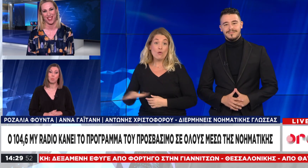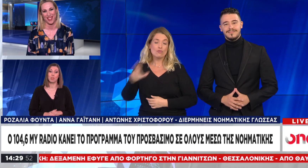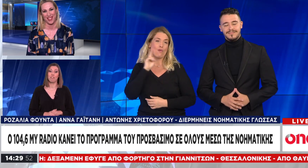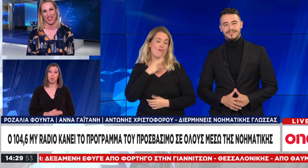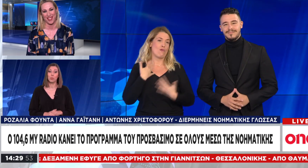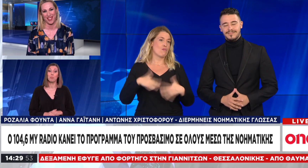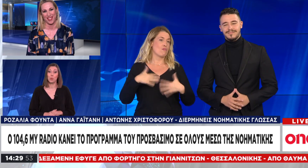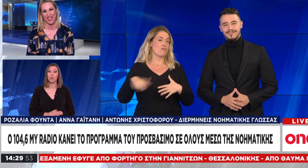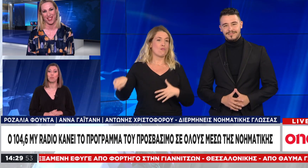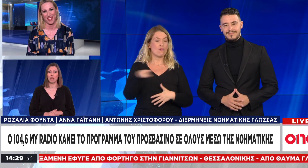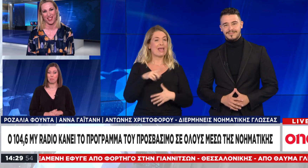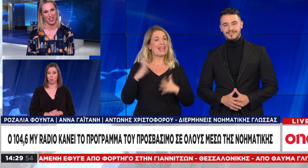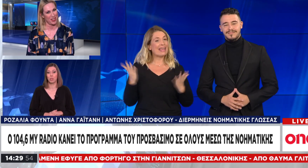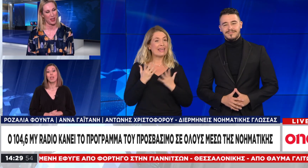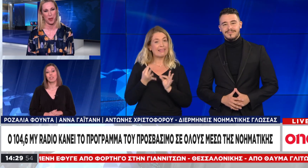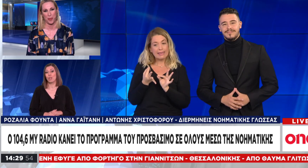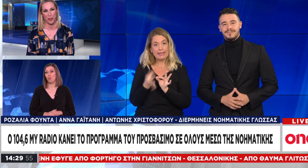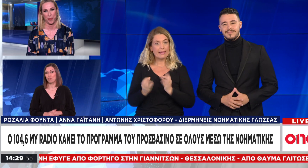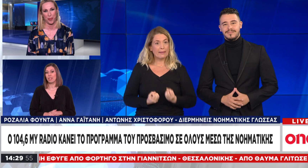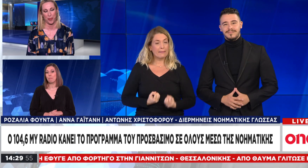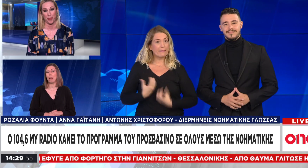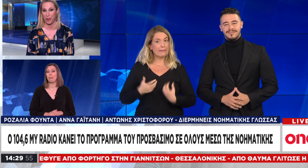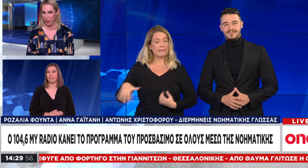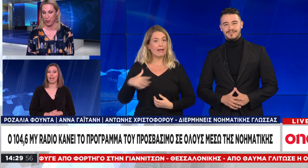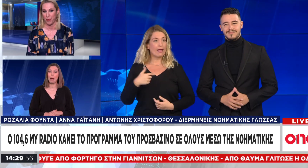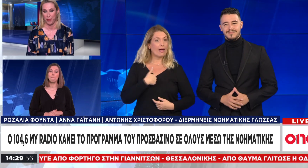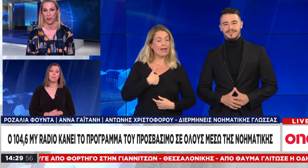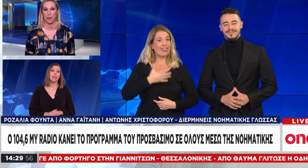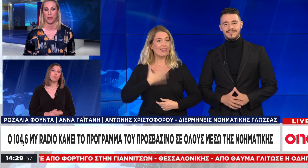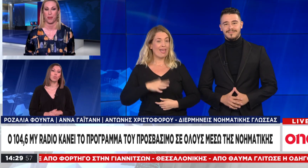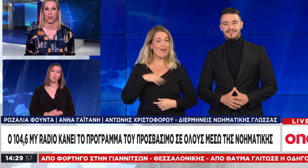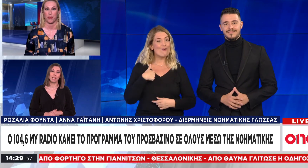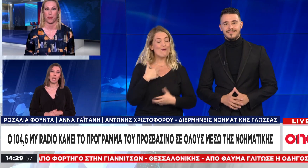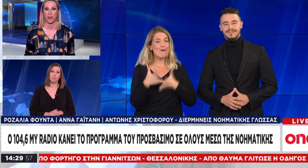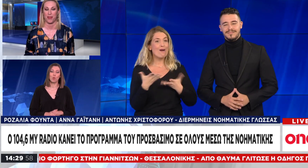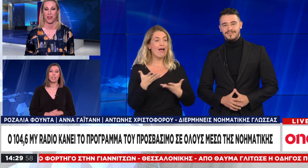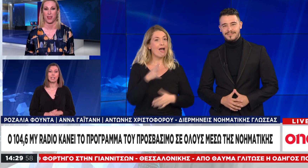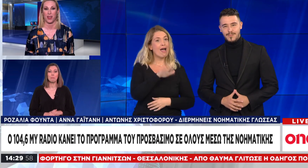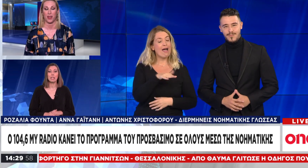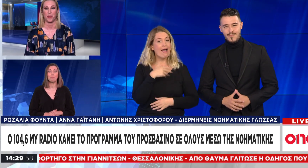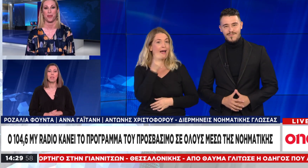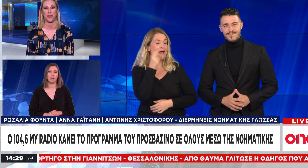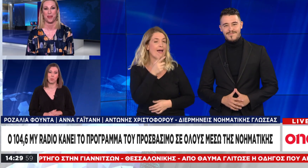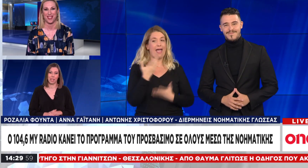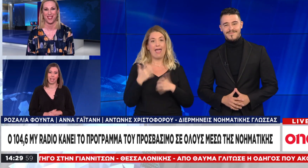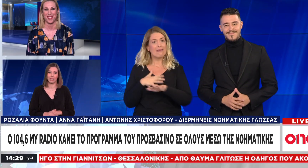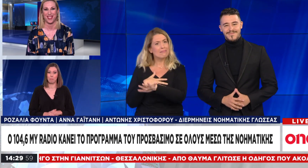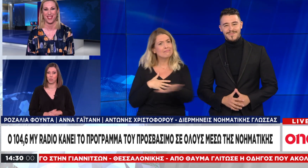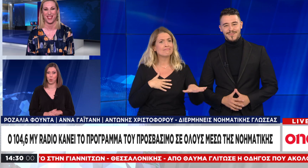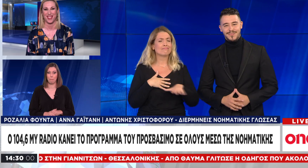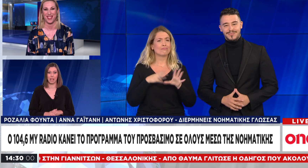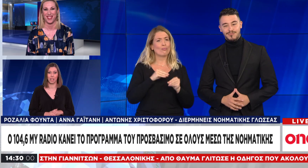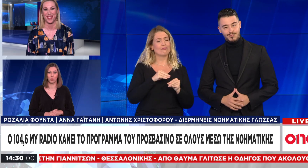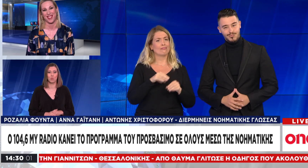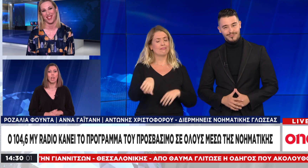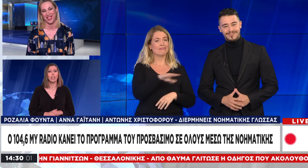αποθηκευμένο να μπορούν να το βλέπουν και η κωφή είναι πραγματικά πώς να το περιγράψω είναι σαν μία σπίθα που έχει ανάψει τώρα